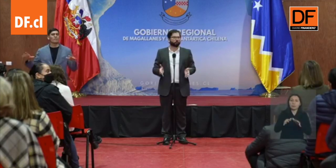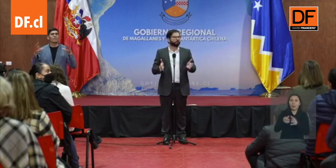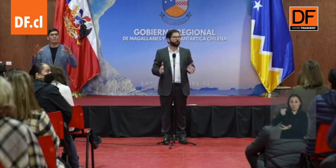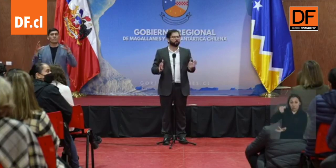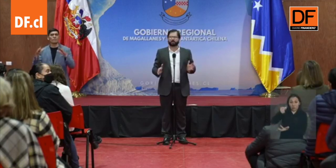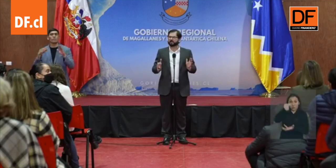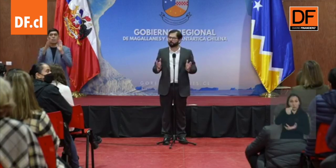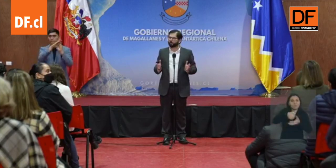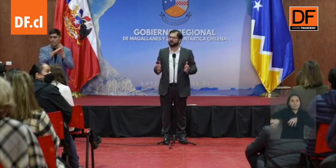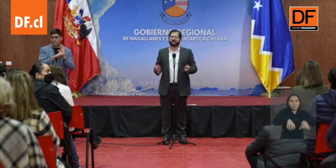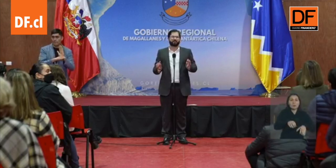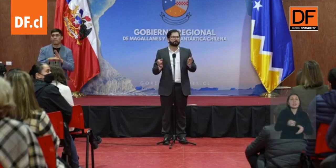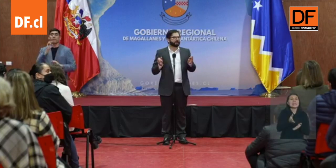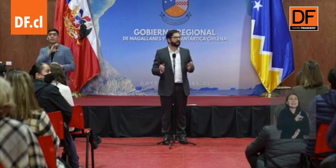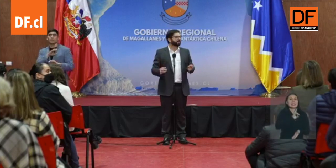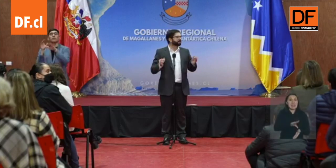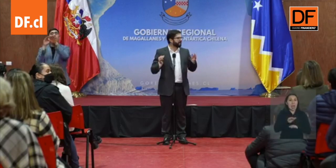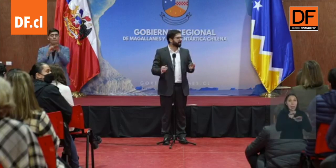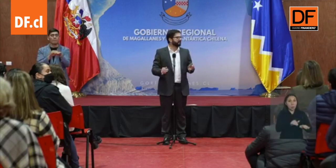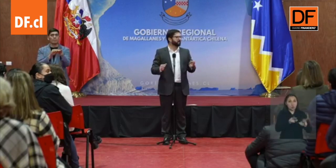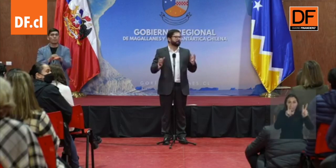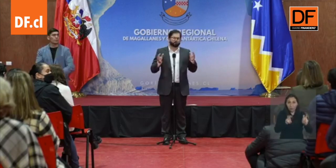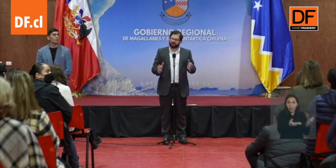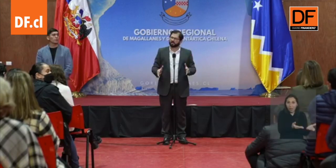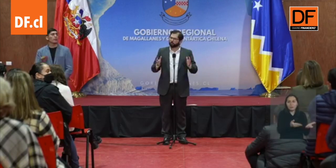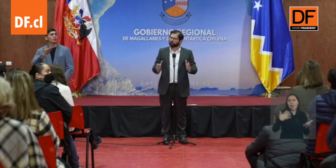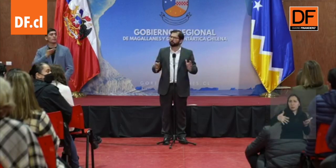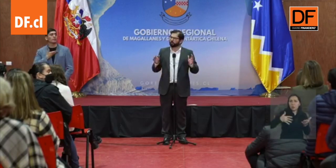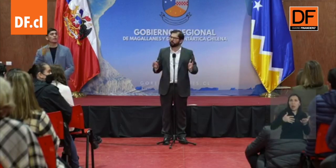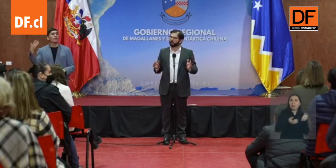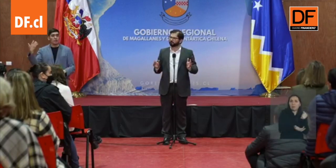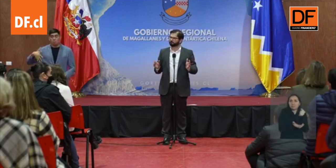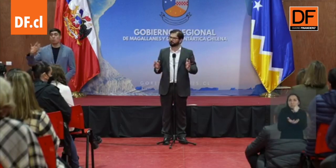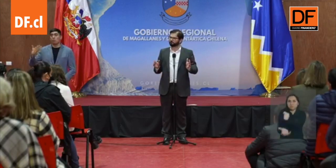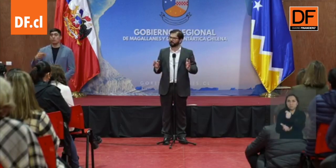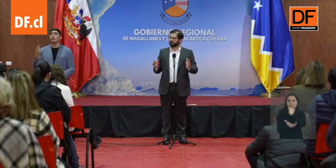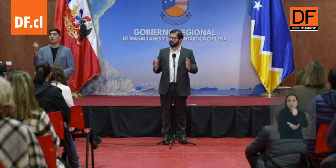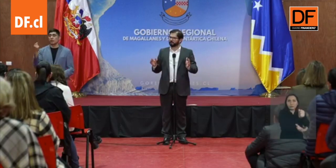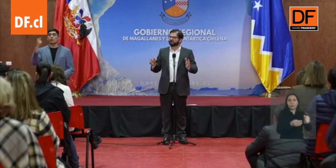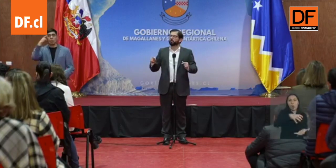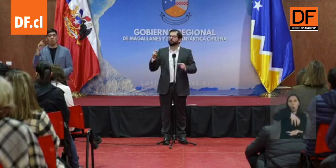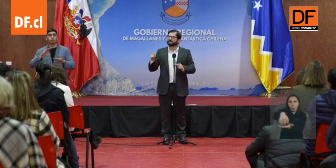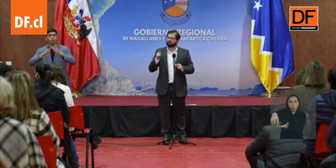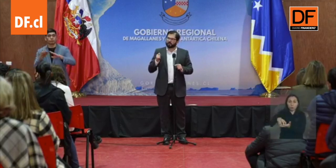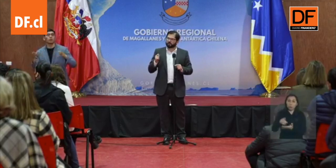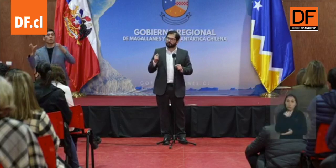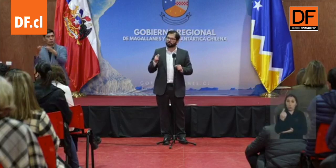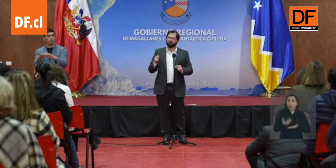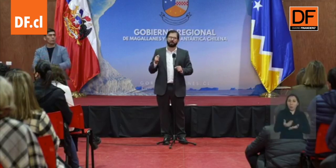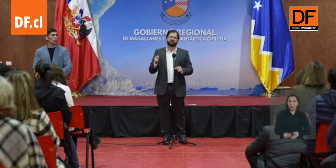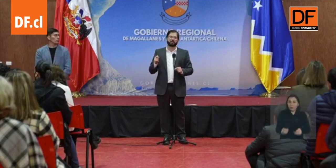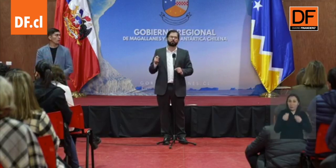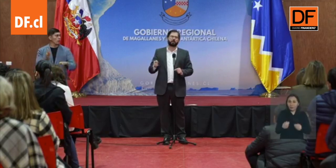de fondos en el marco del Plan Chile Apoya que va a implicar tener importantes recursos para las comunas. Si lo aprovechamos bien